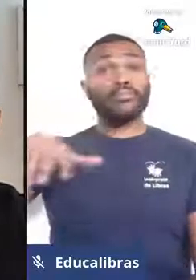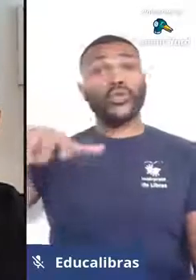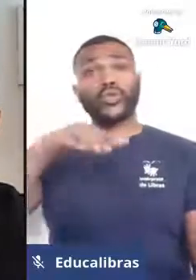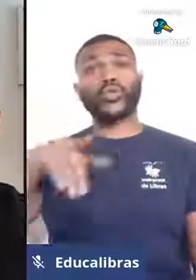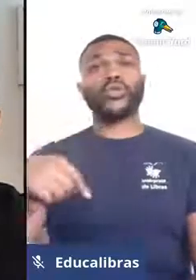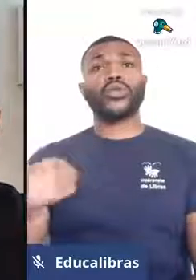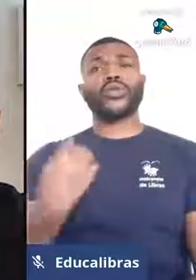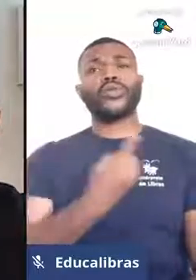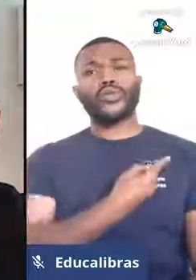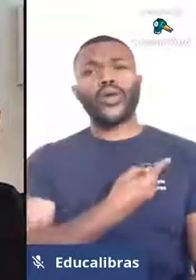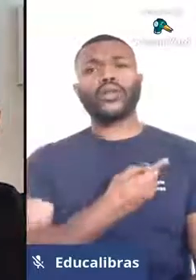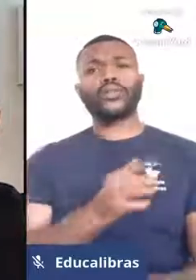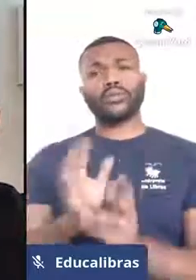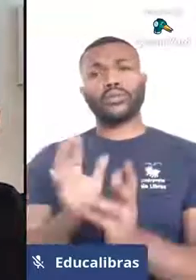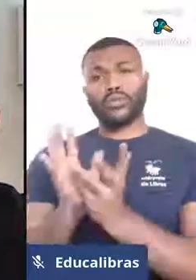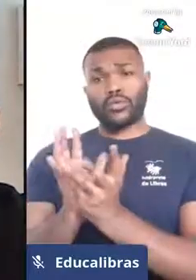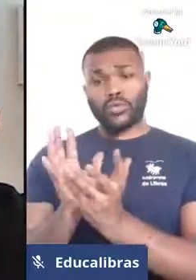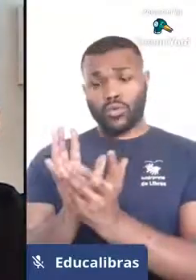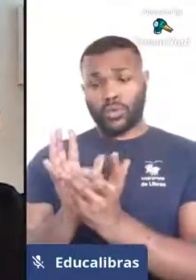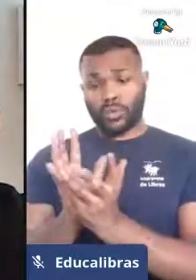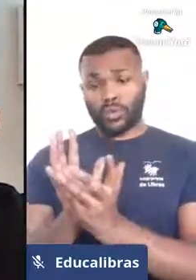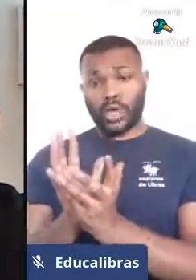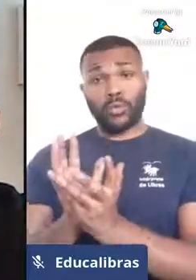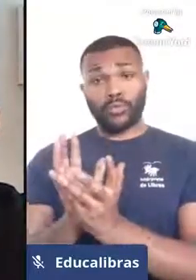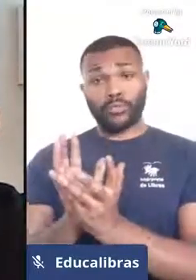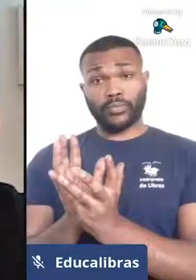uma comissão